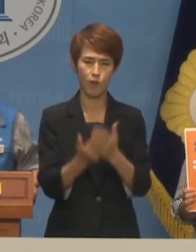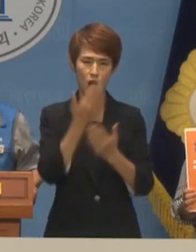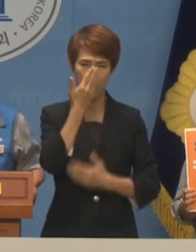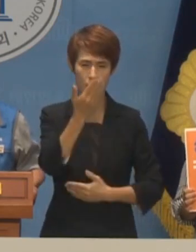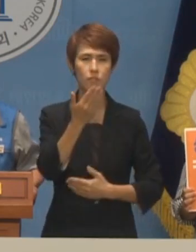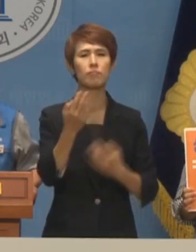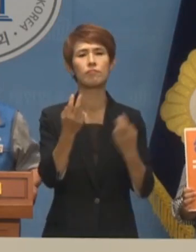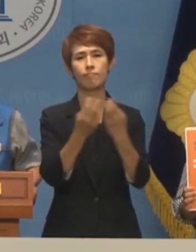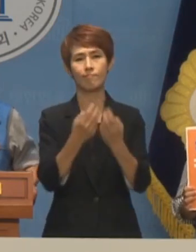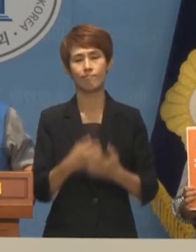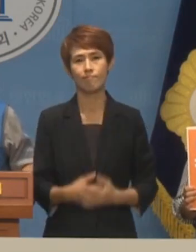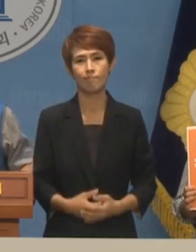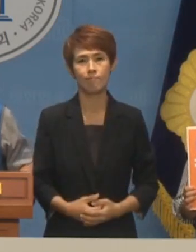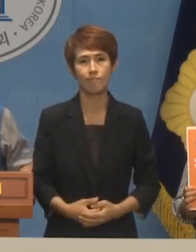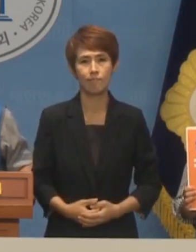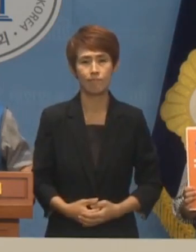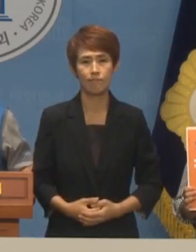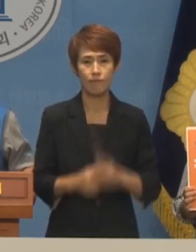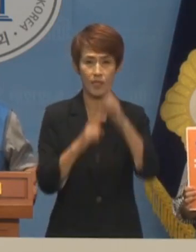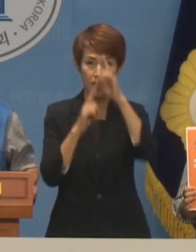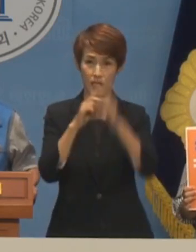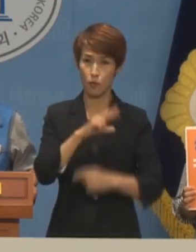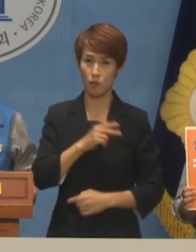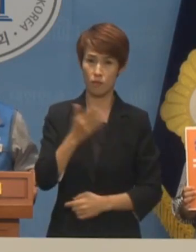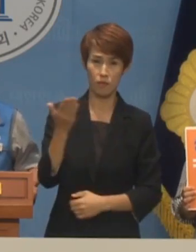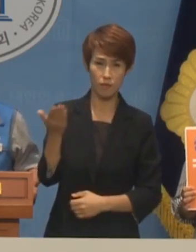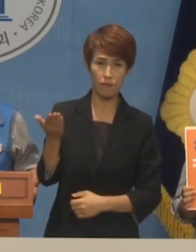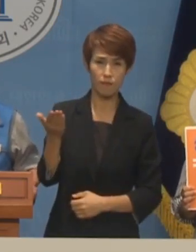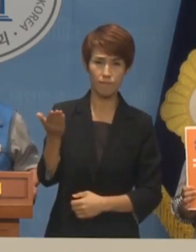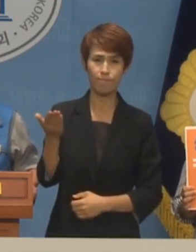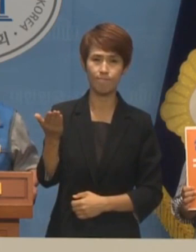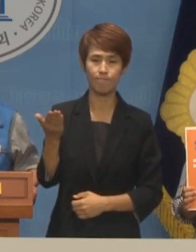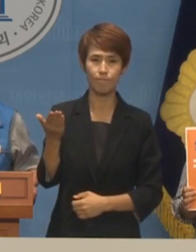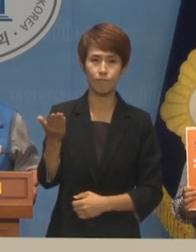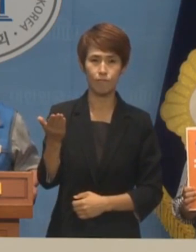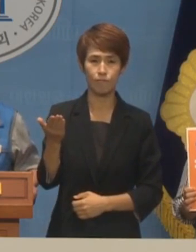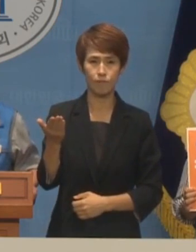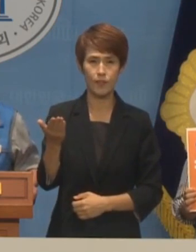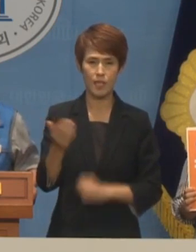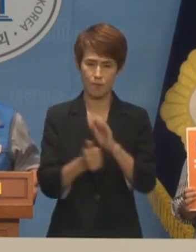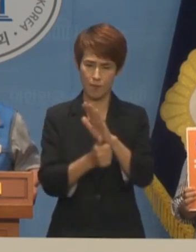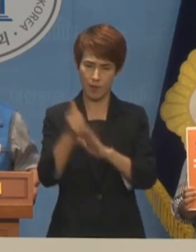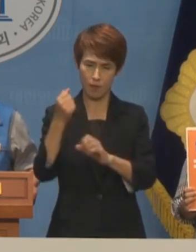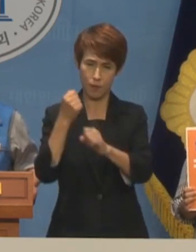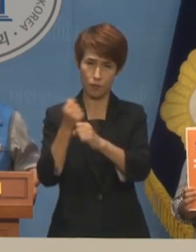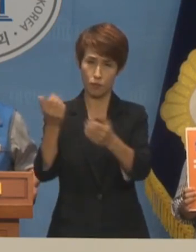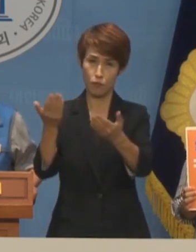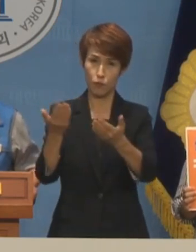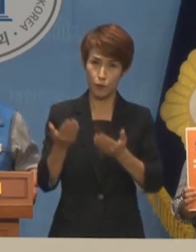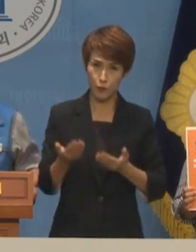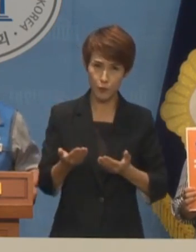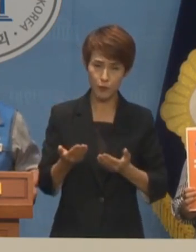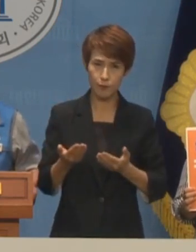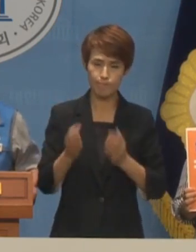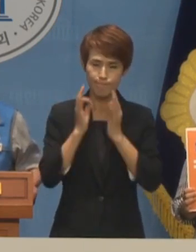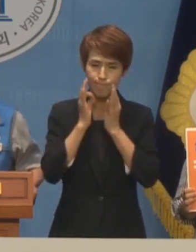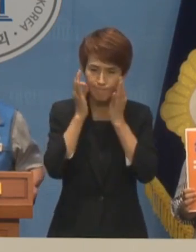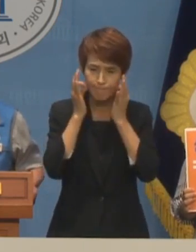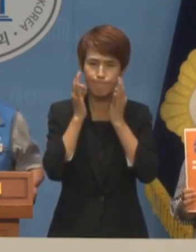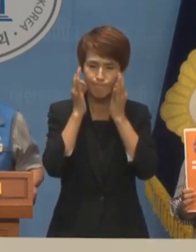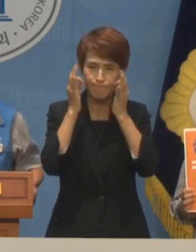길이라고 생각되어집니다. 이수진 의원님께서 이러한 한국 사회에 희망을 만들어가는데 좀 더